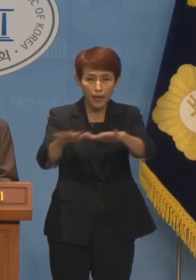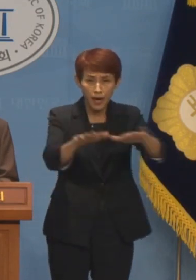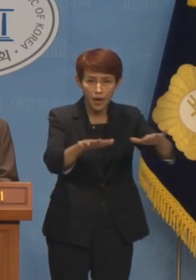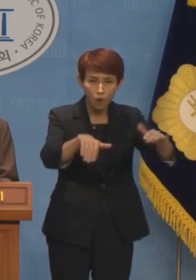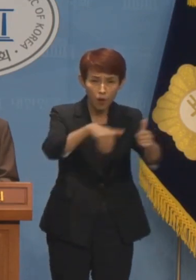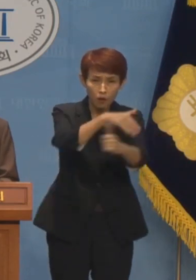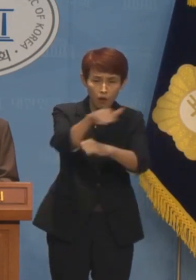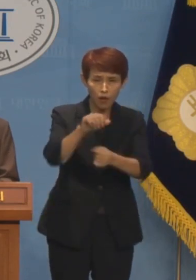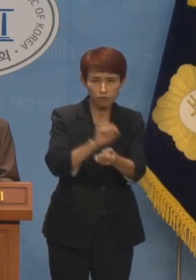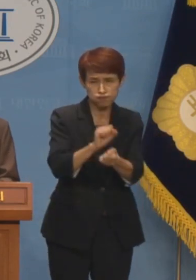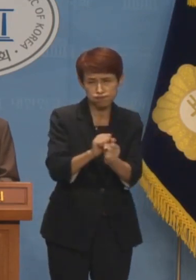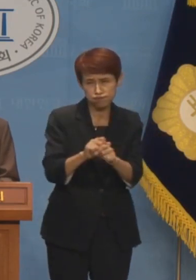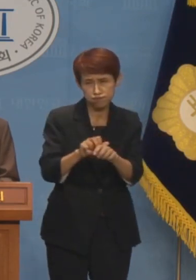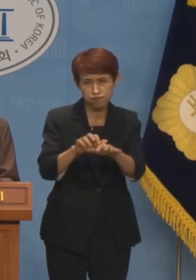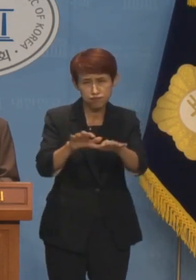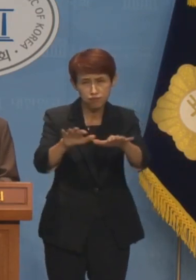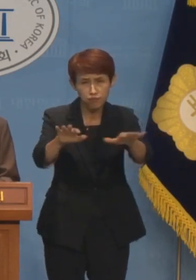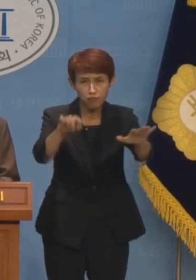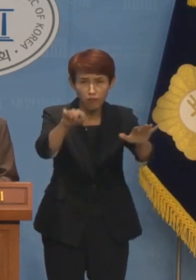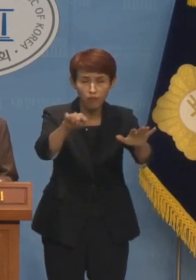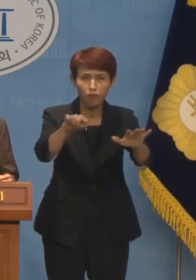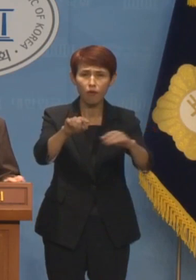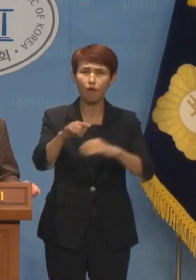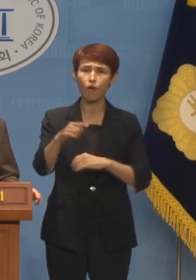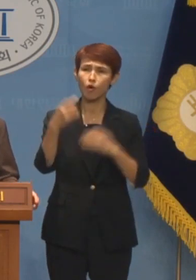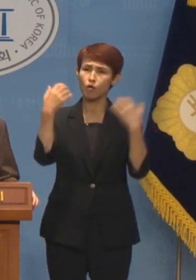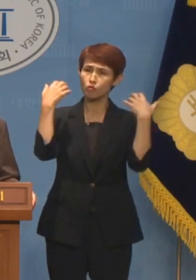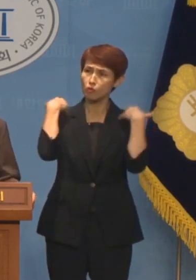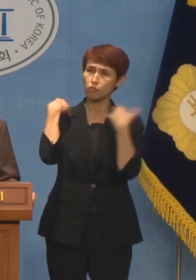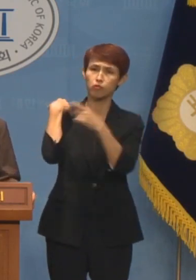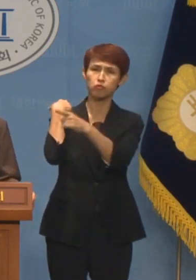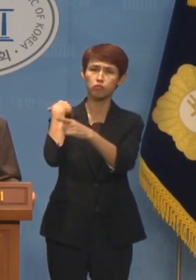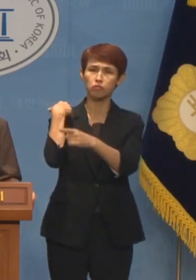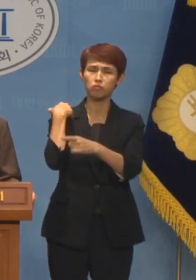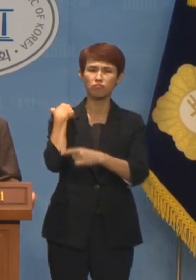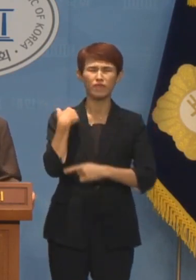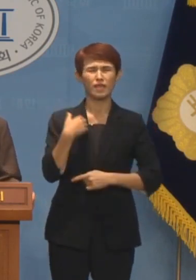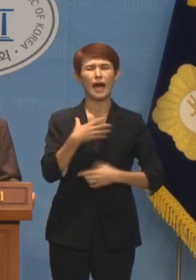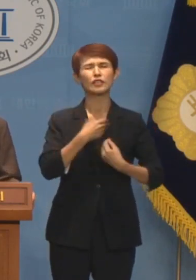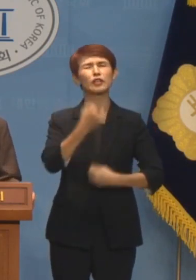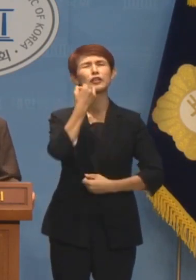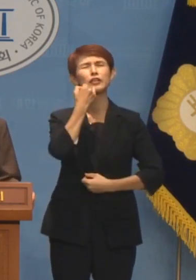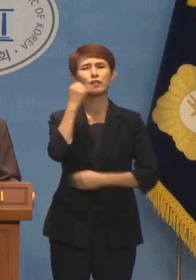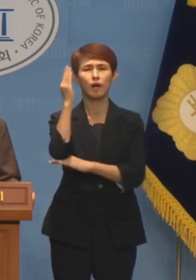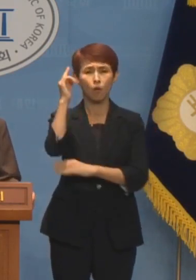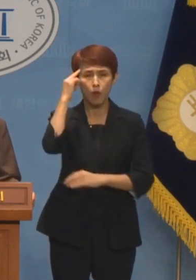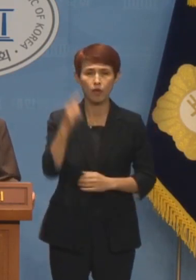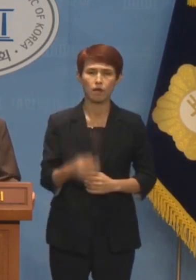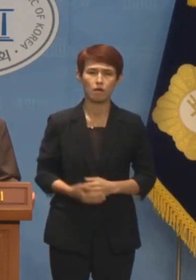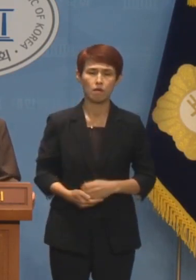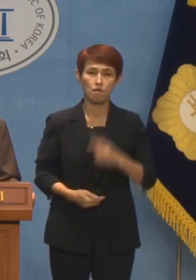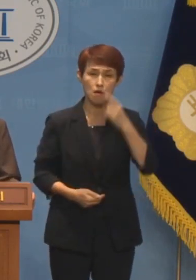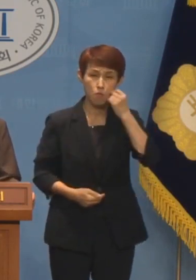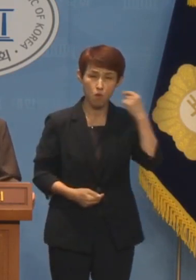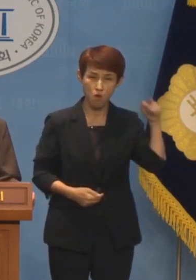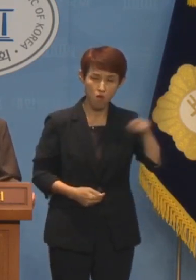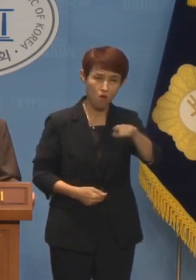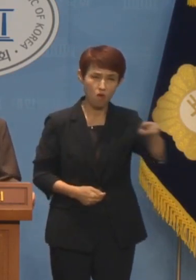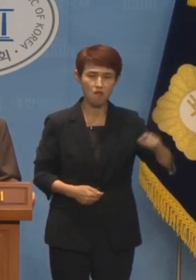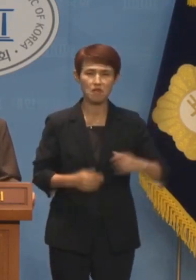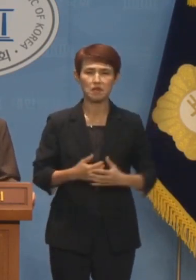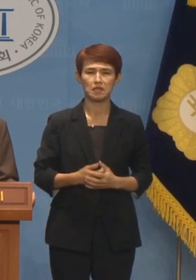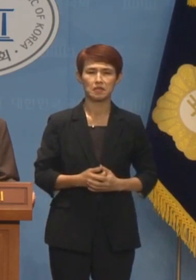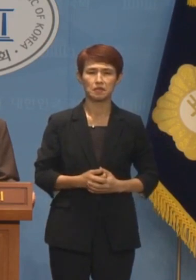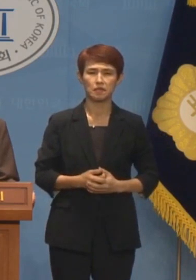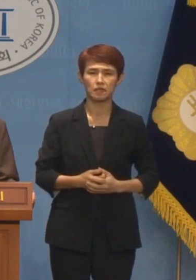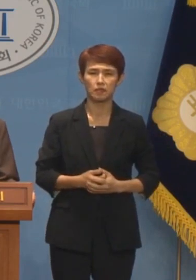미칠 파장을 윤석열 정부는 무엇으로 장담하는 겁니까? 일본 정부는 전 세계 인류에 대해 비용이 싸다는